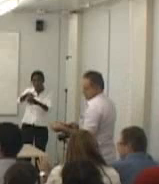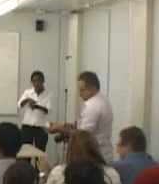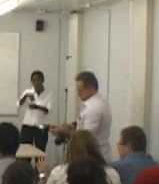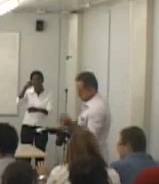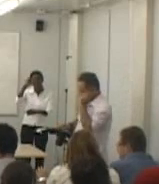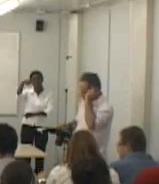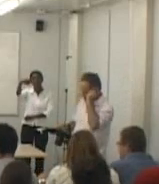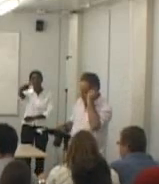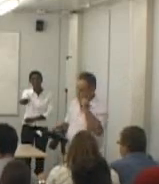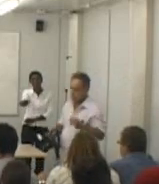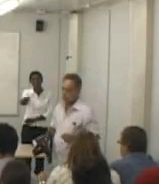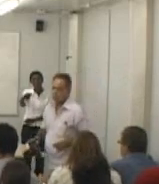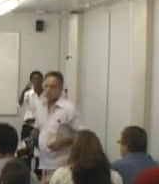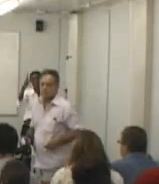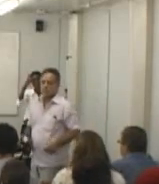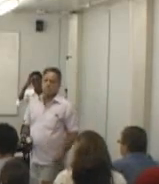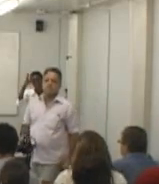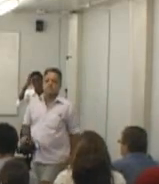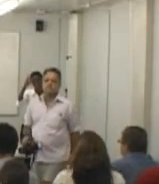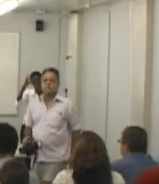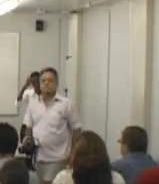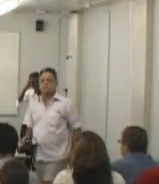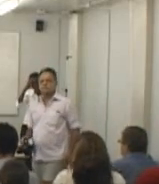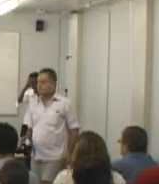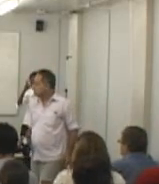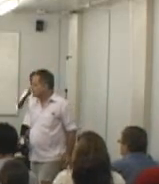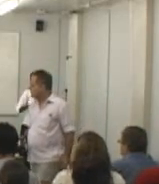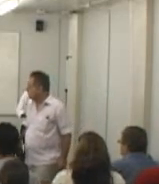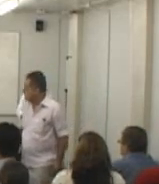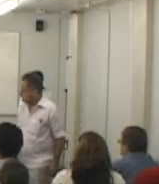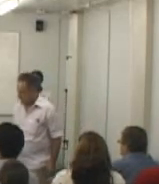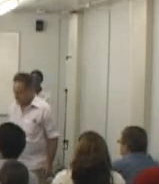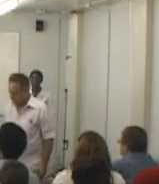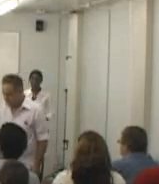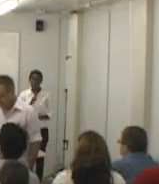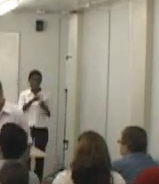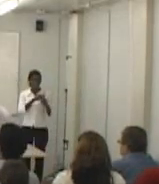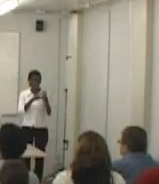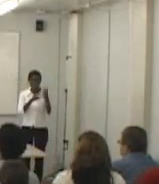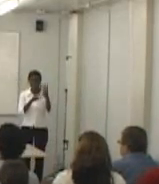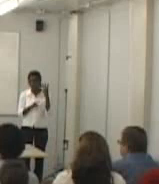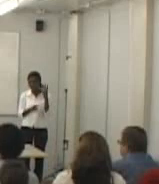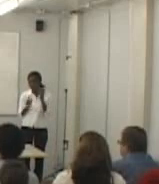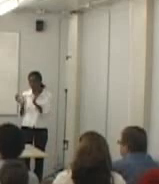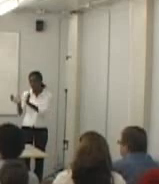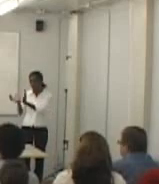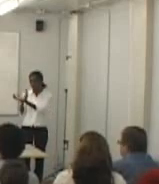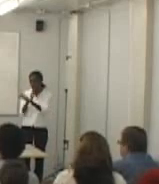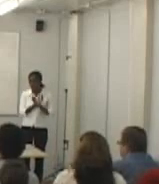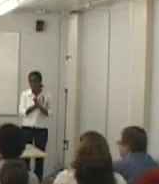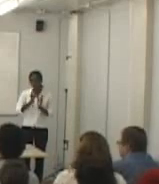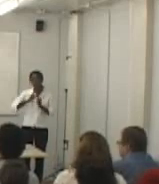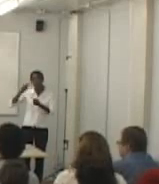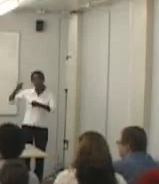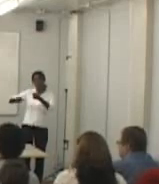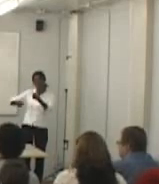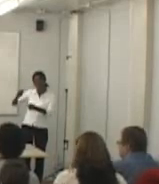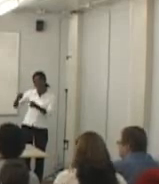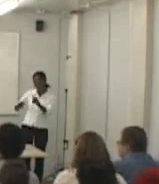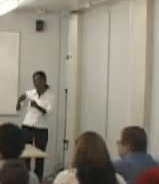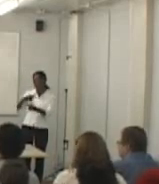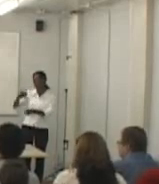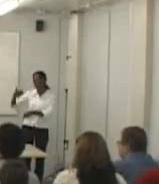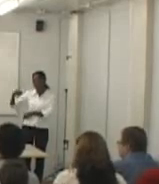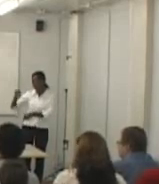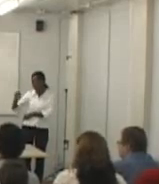semana que vem terça quarta e quinta tá e tem três chapas que estão na disputa a chapa 10 tá